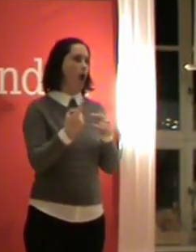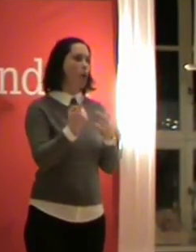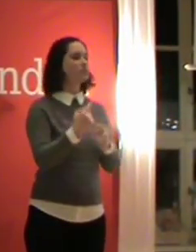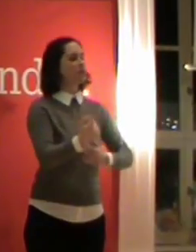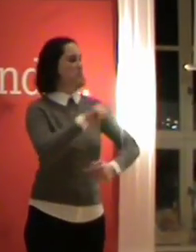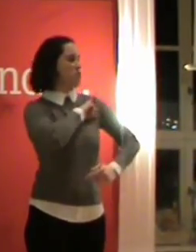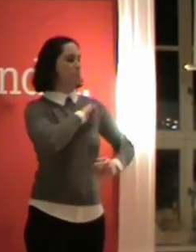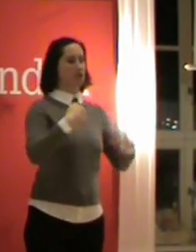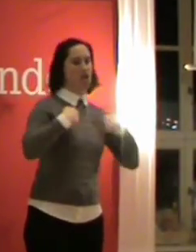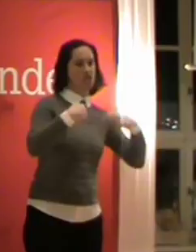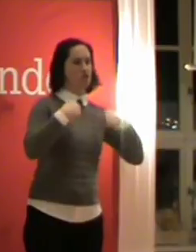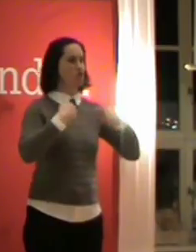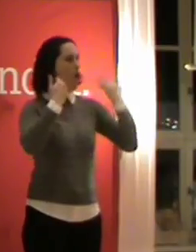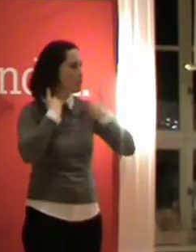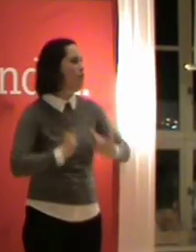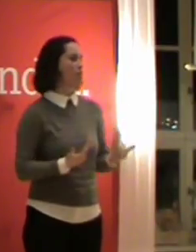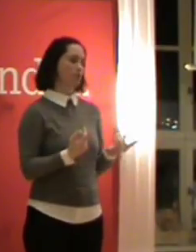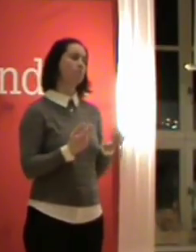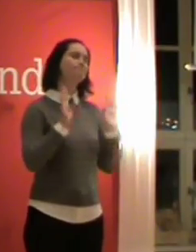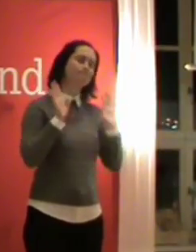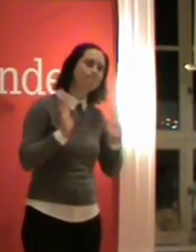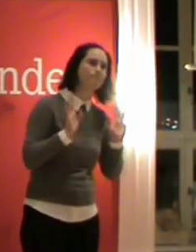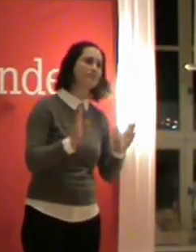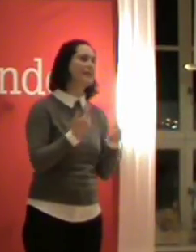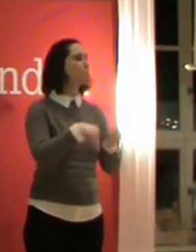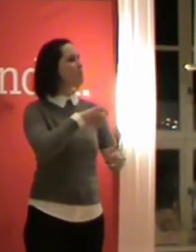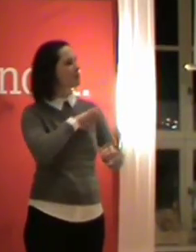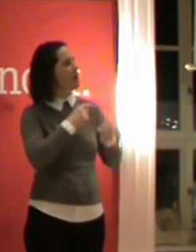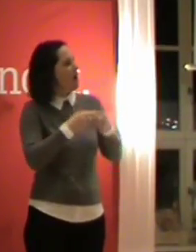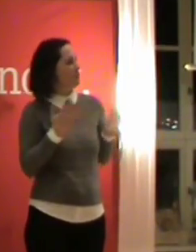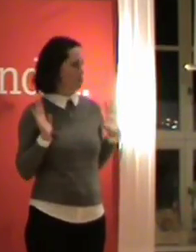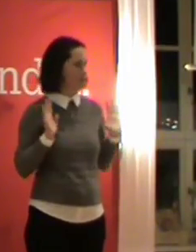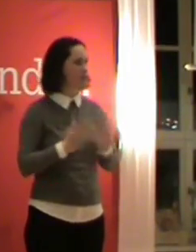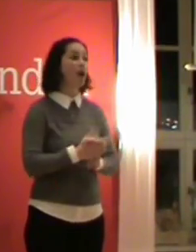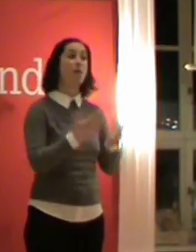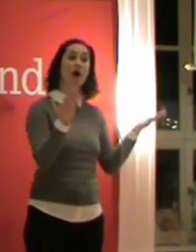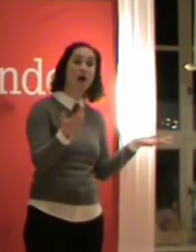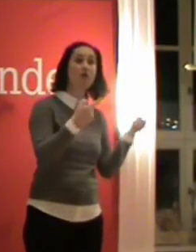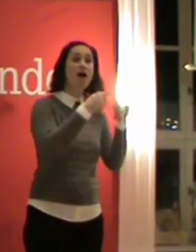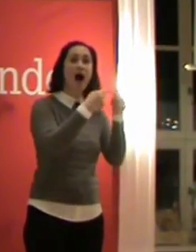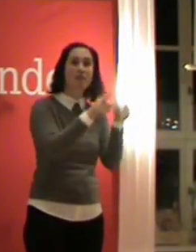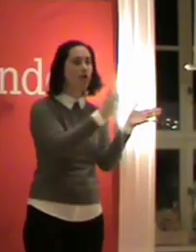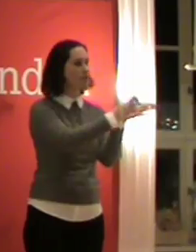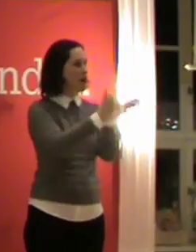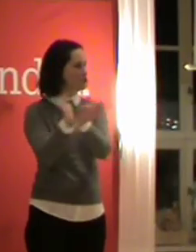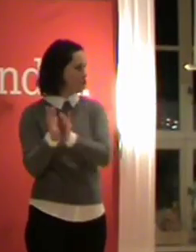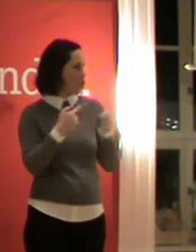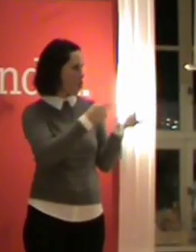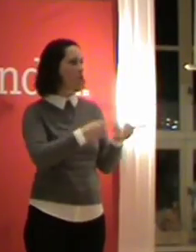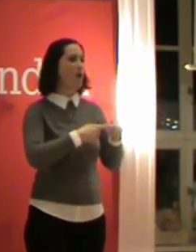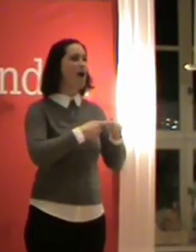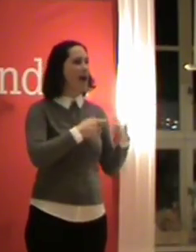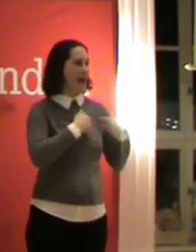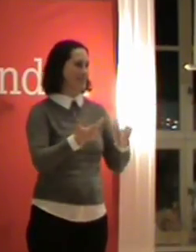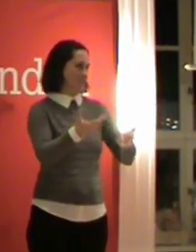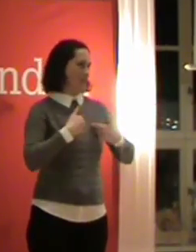hält. Insoweit, meine Damen und Herren von den anderen Fraktionen, herzlich willkommen, dass Sie hier sind. Wir versprechen